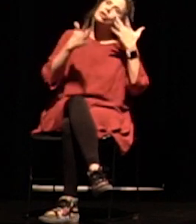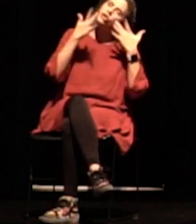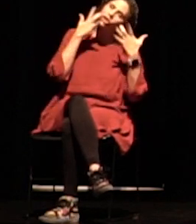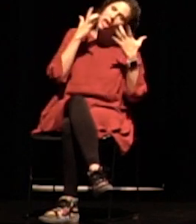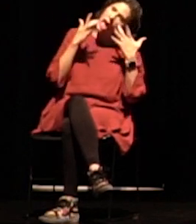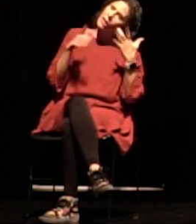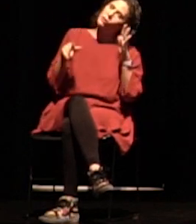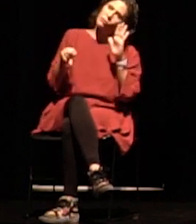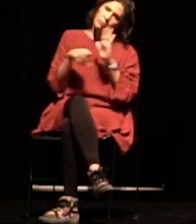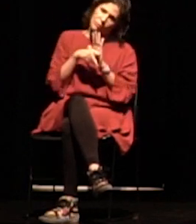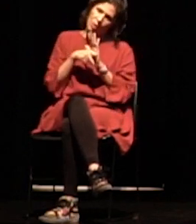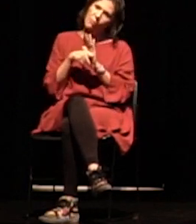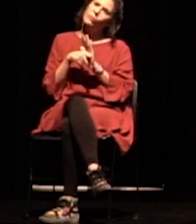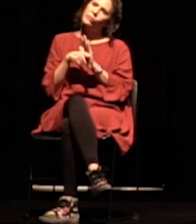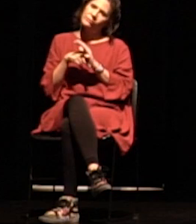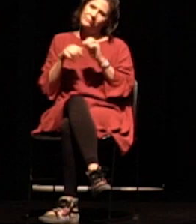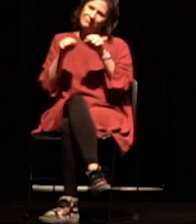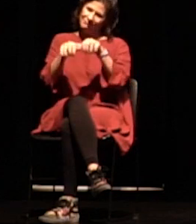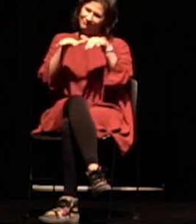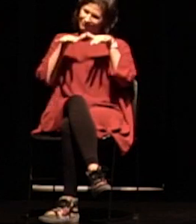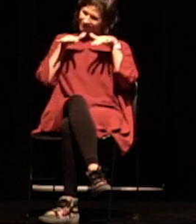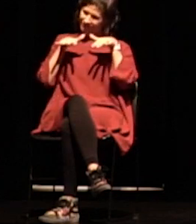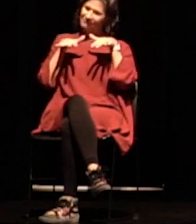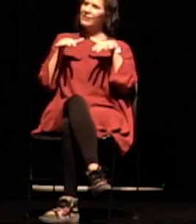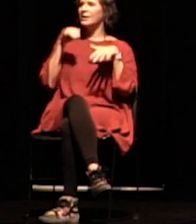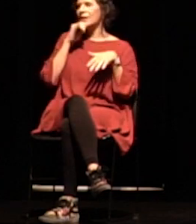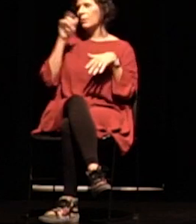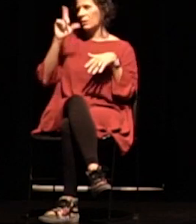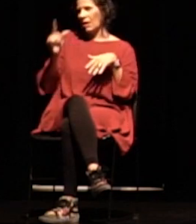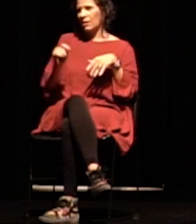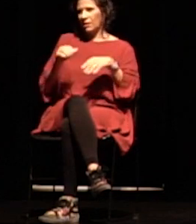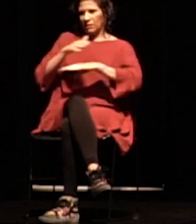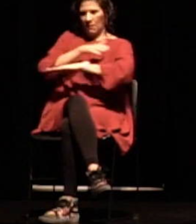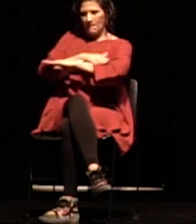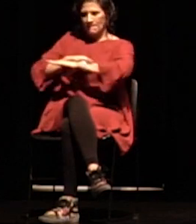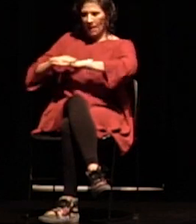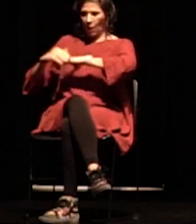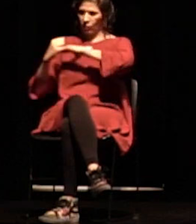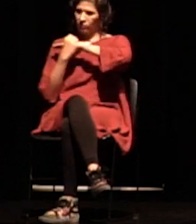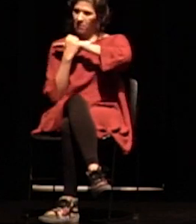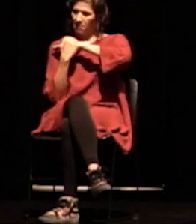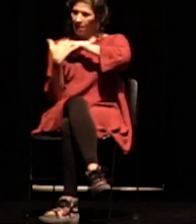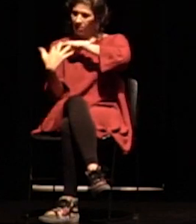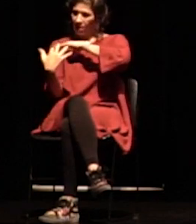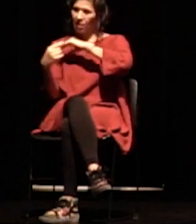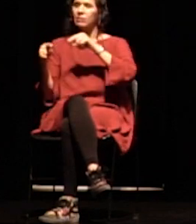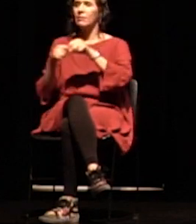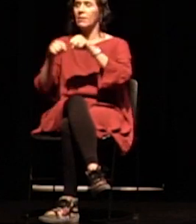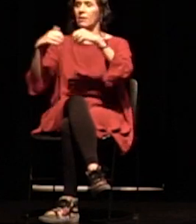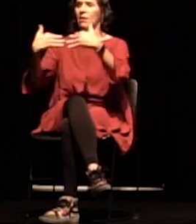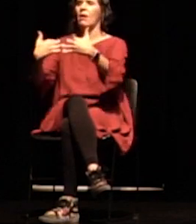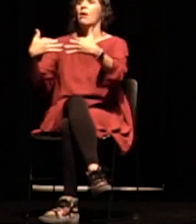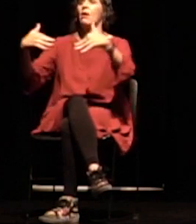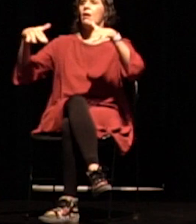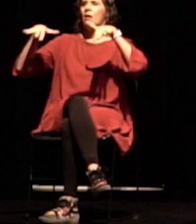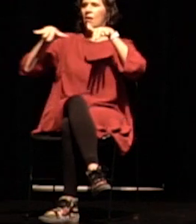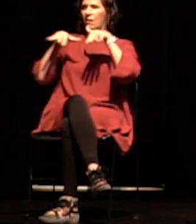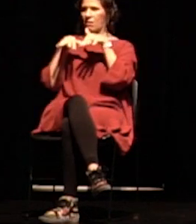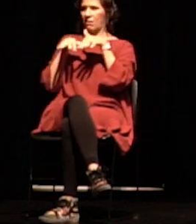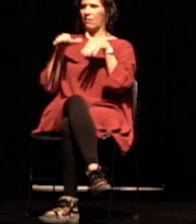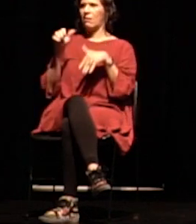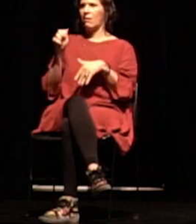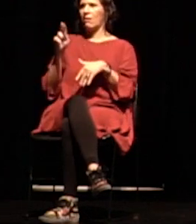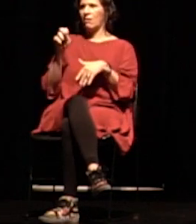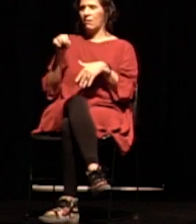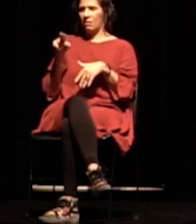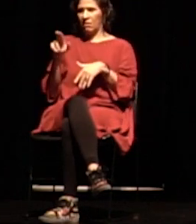de estrutura italiana, com os palcos, que eu amo, tanto nas arenas, né, tanto